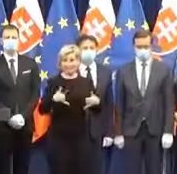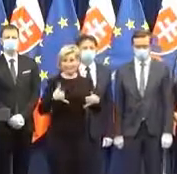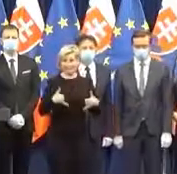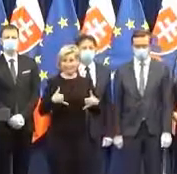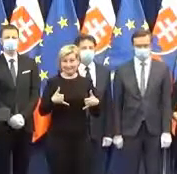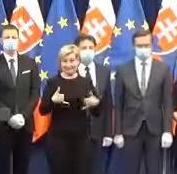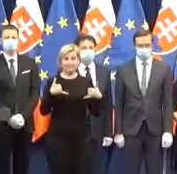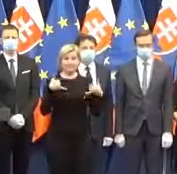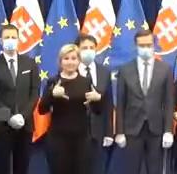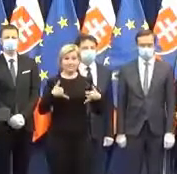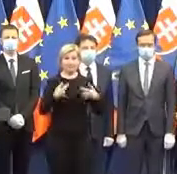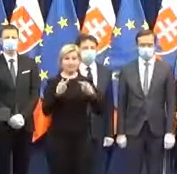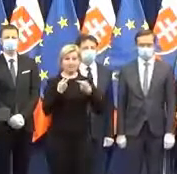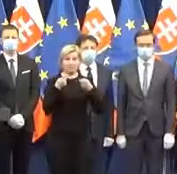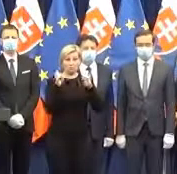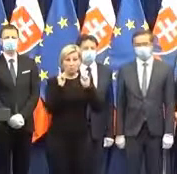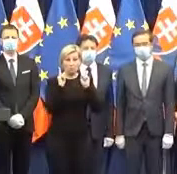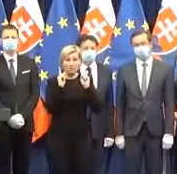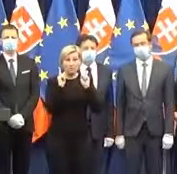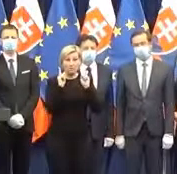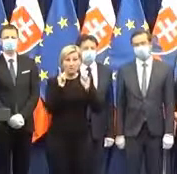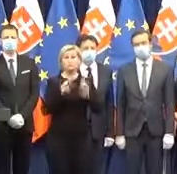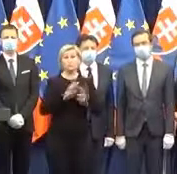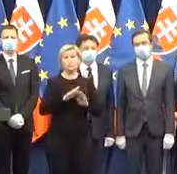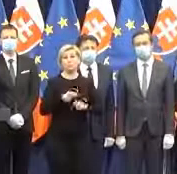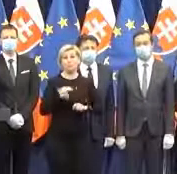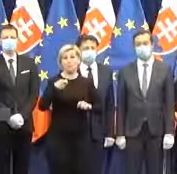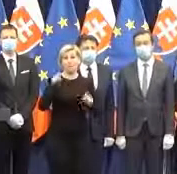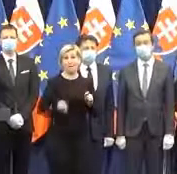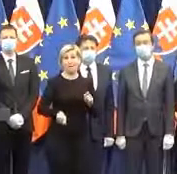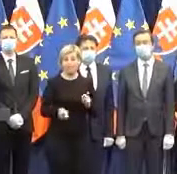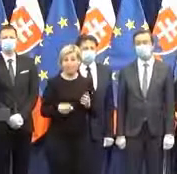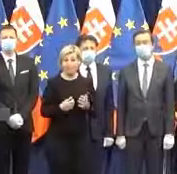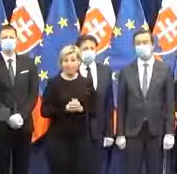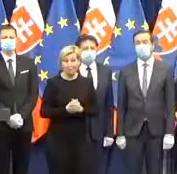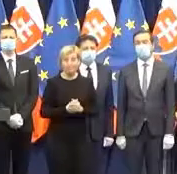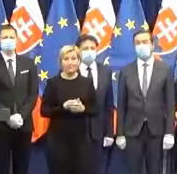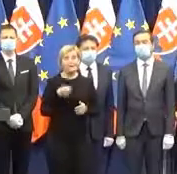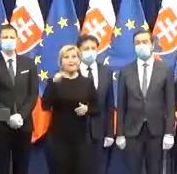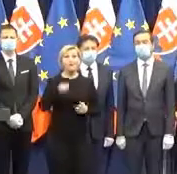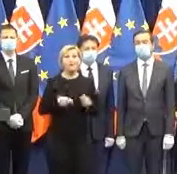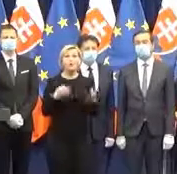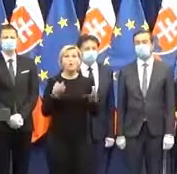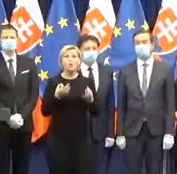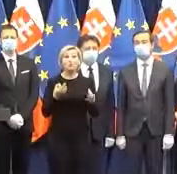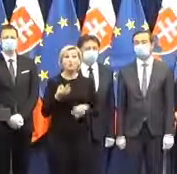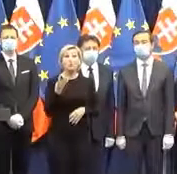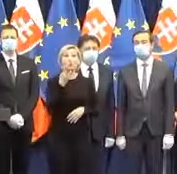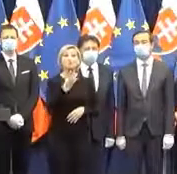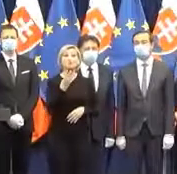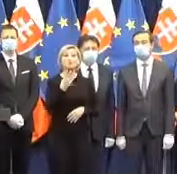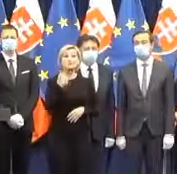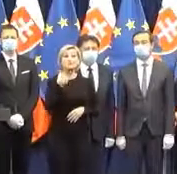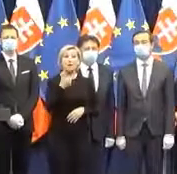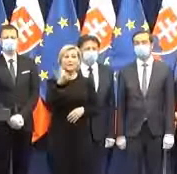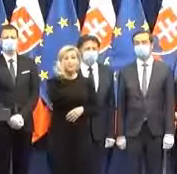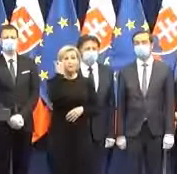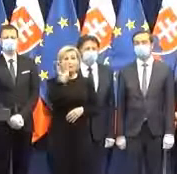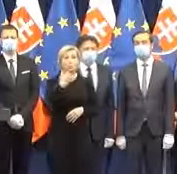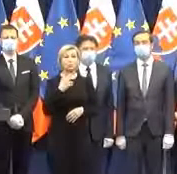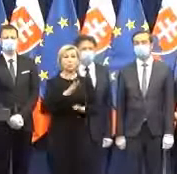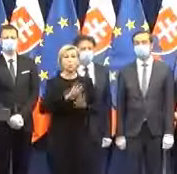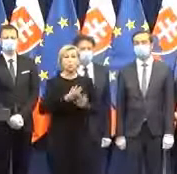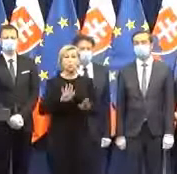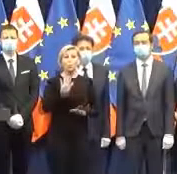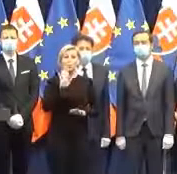Dnes Slovensko dosiahlo neblahý rekord a bolo 41 ľudí pozitívne testovaných.